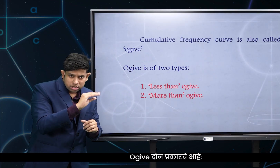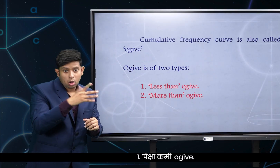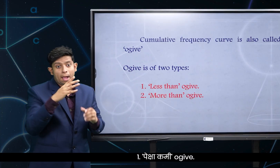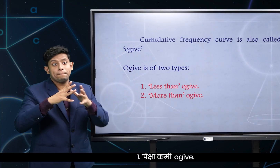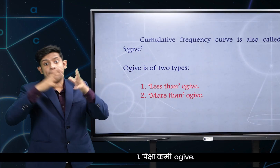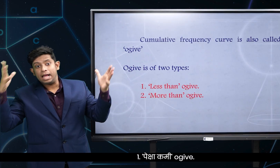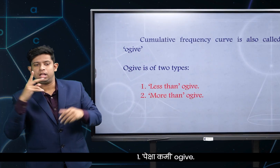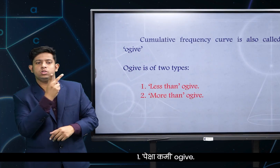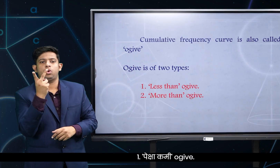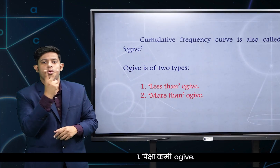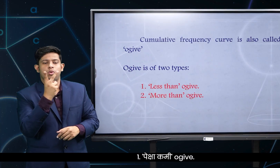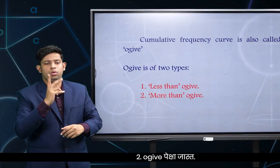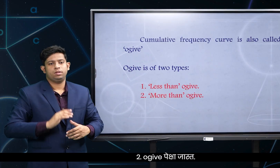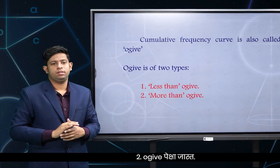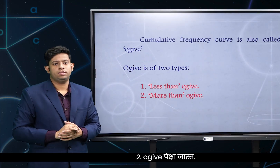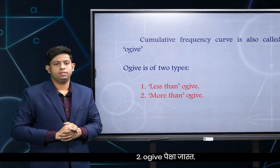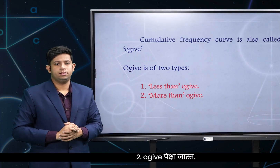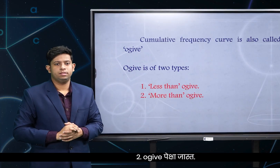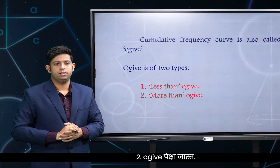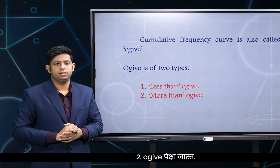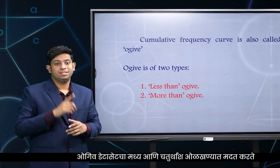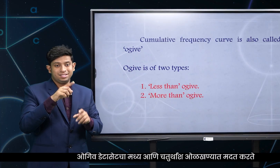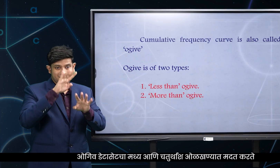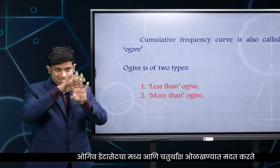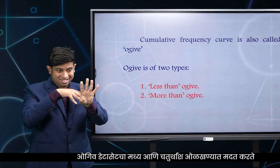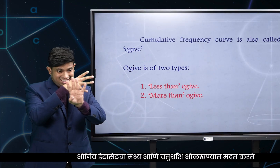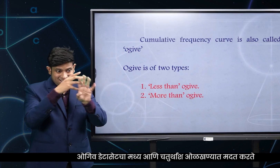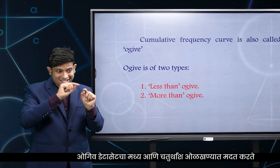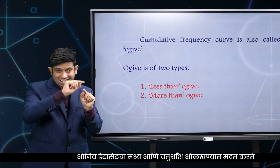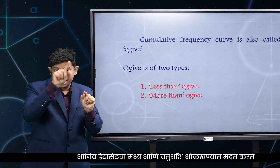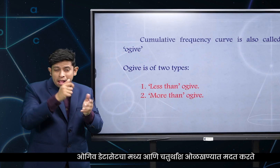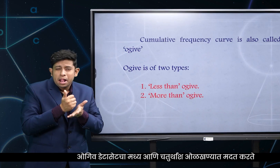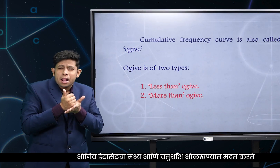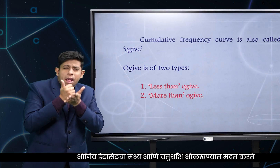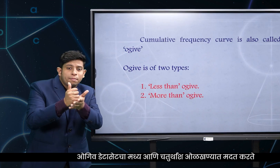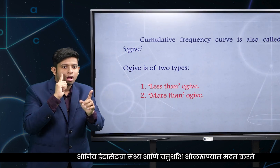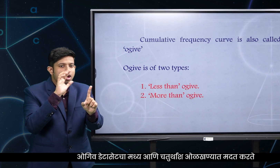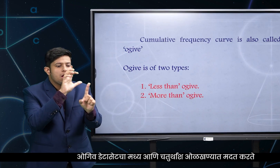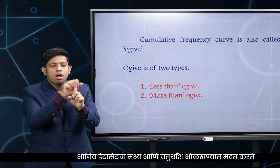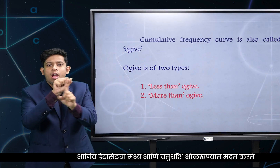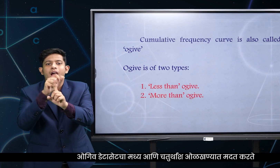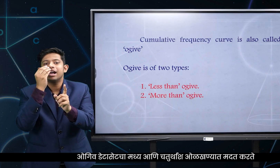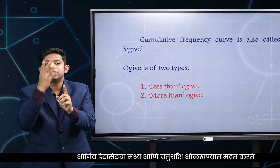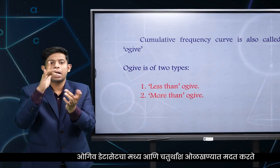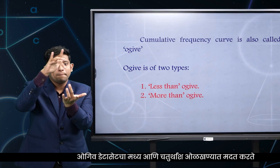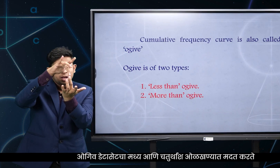1 पेक्षा कमी ऑगिव्ह, 2 ऑगिव्हपेक्षा जास्त. ऑगिव्ह डेटासेटचा मध्य आणि चतुर्थांश ओळखण्यास